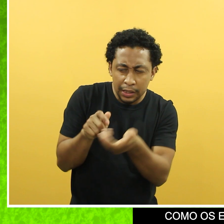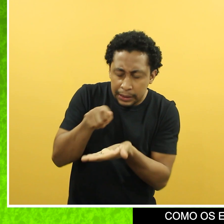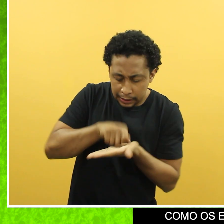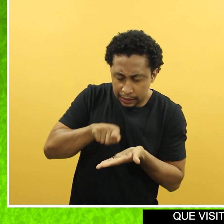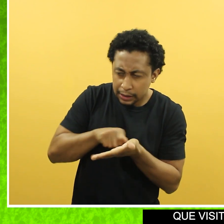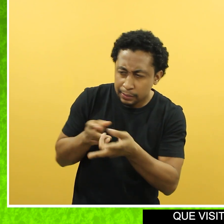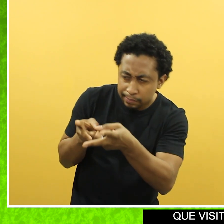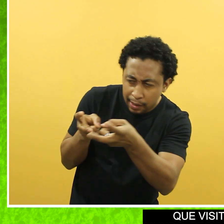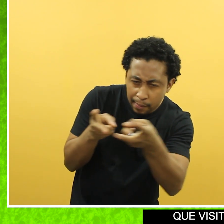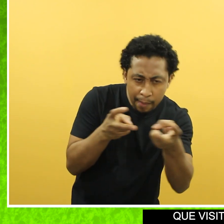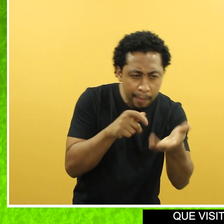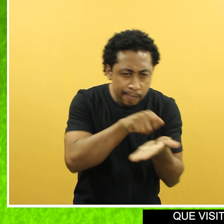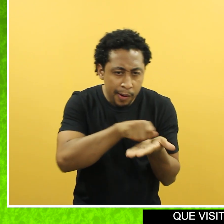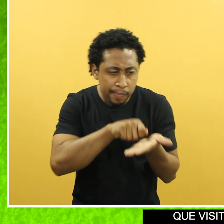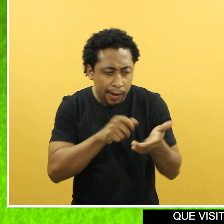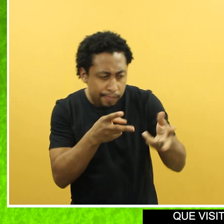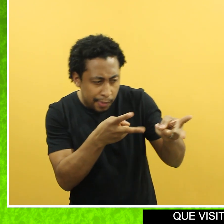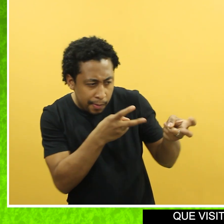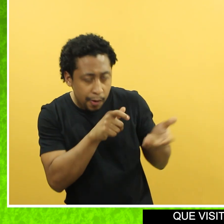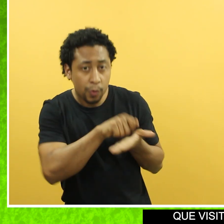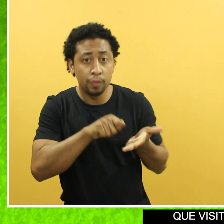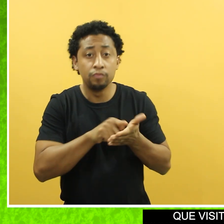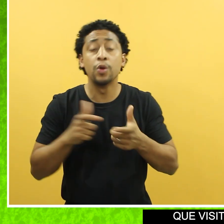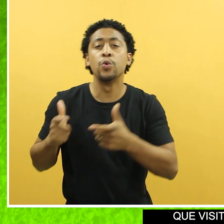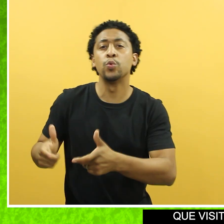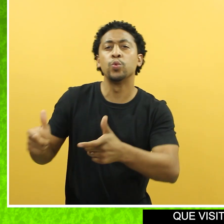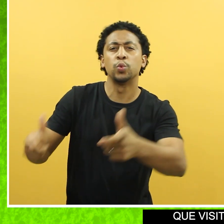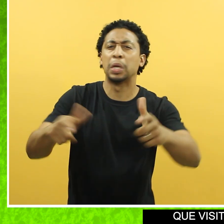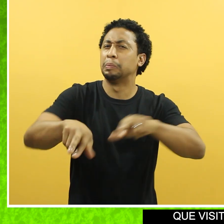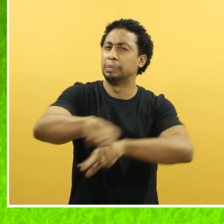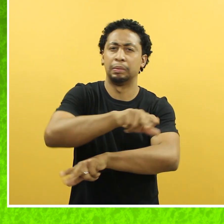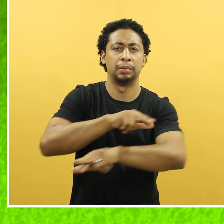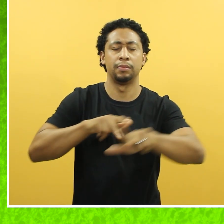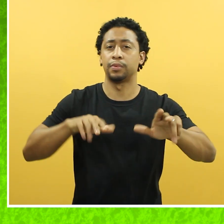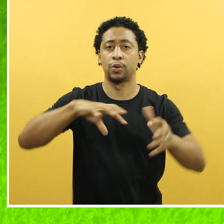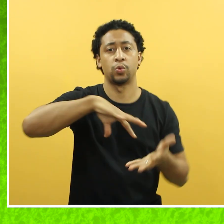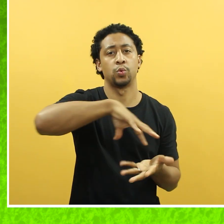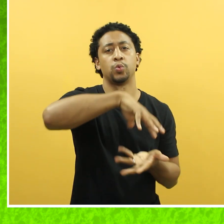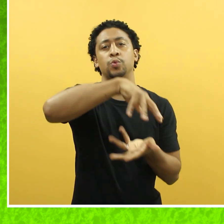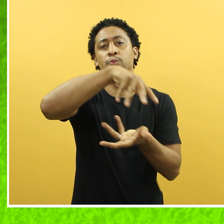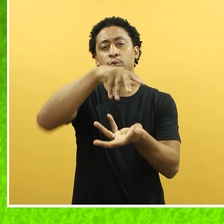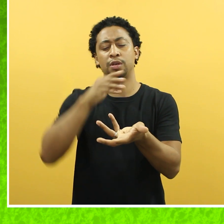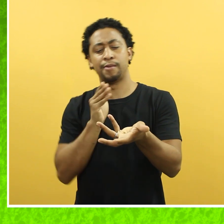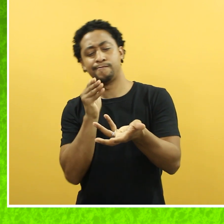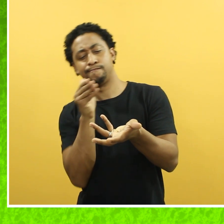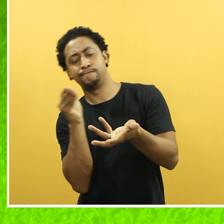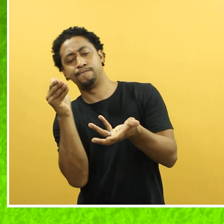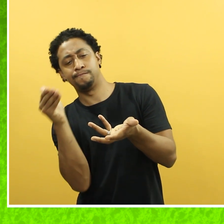vários locais que visitou pelo mundo, registros fósseis.